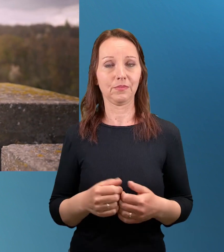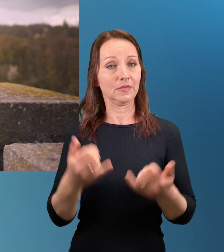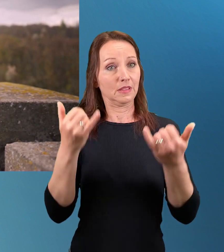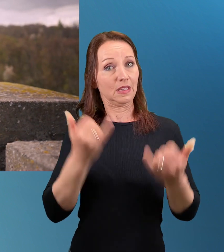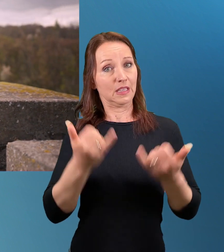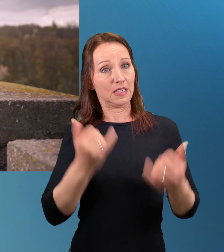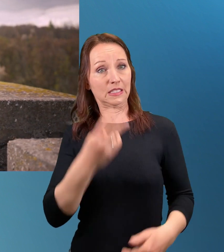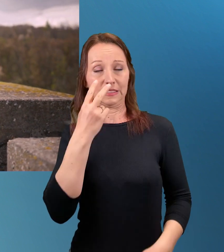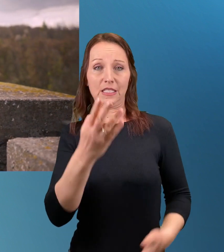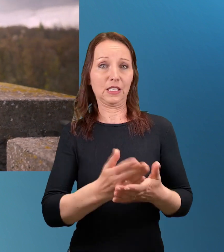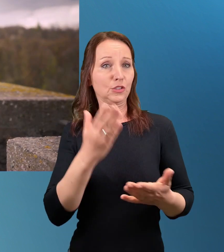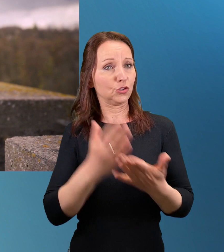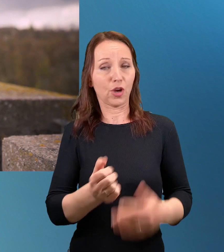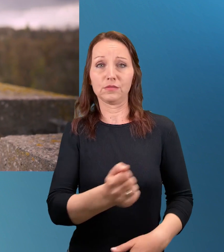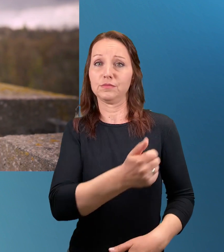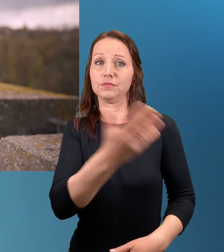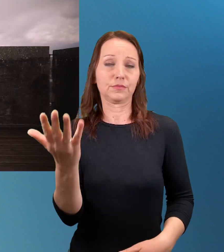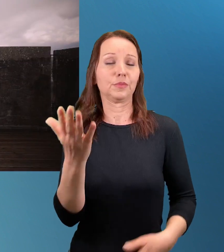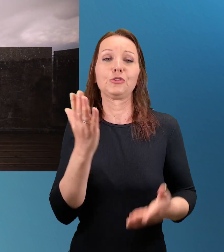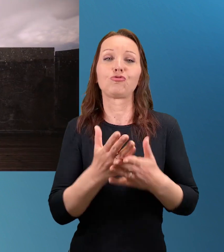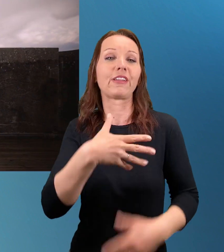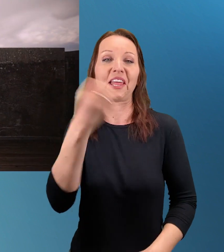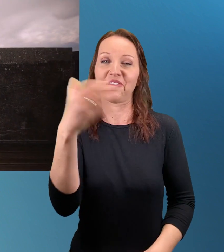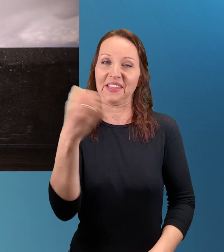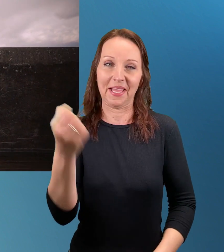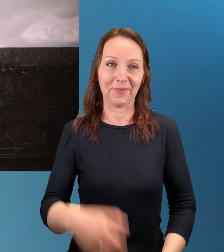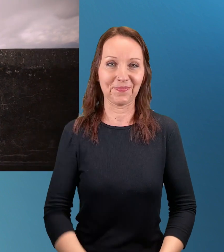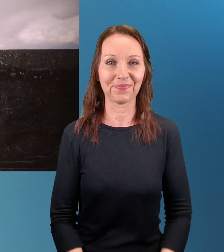in vielerlei Hinsicht absolute Gewinner.